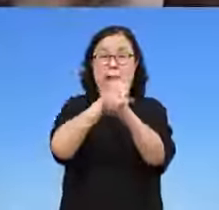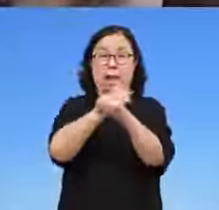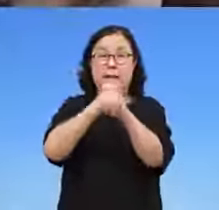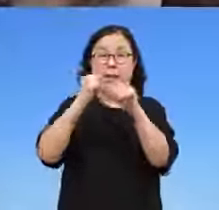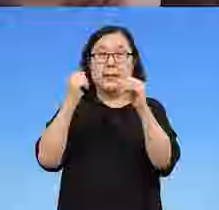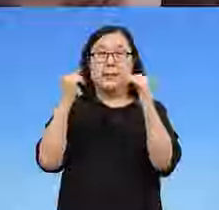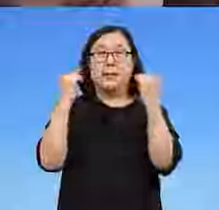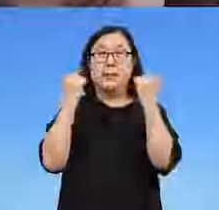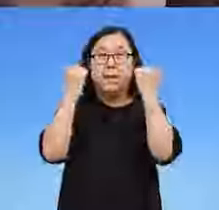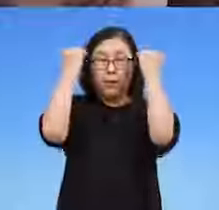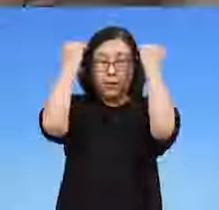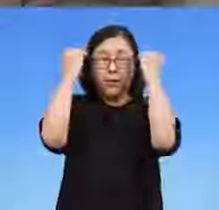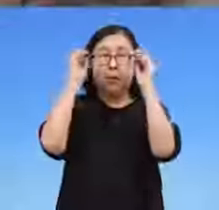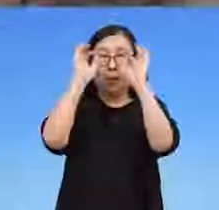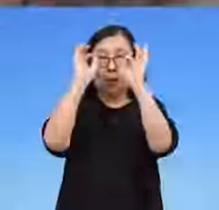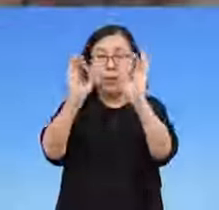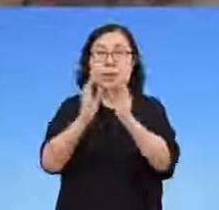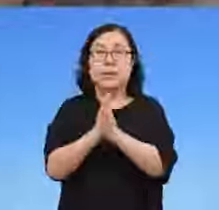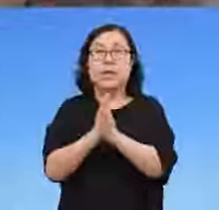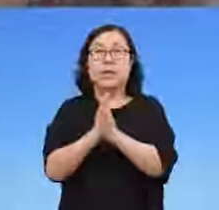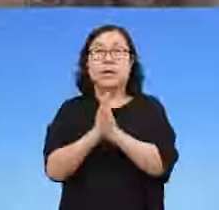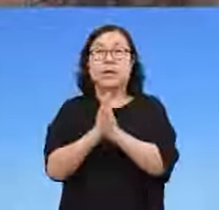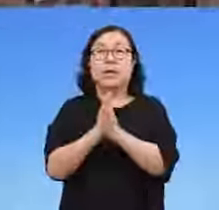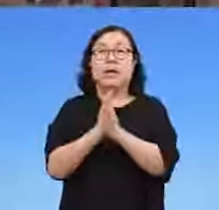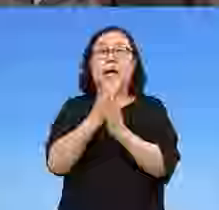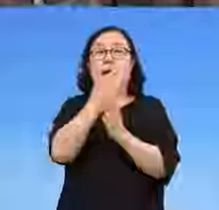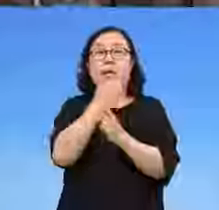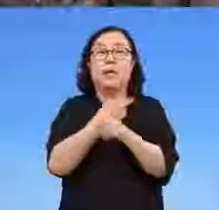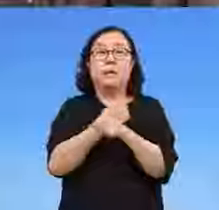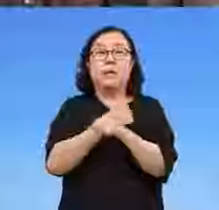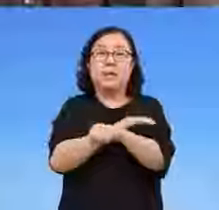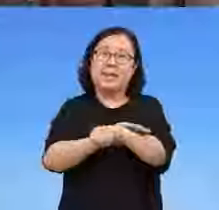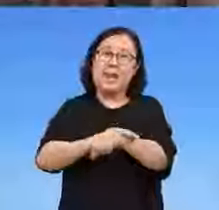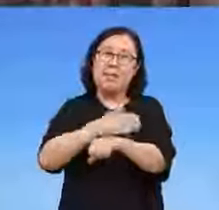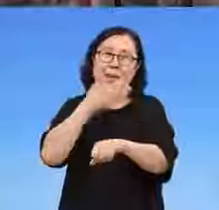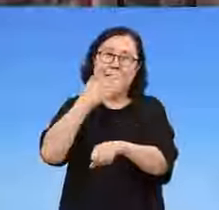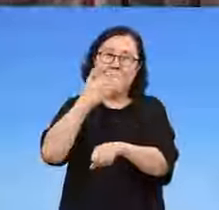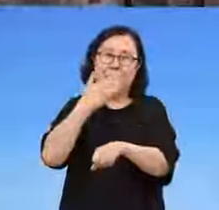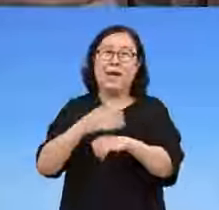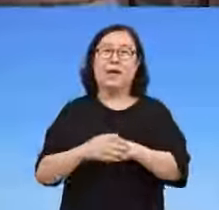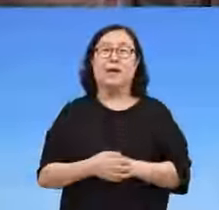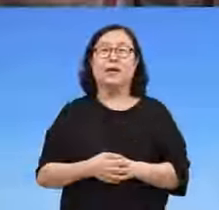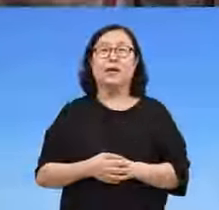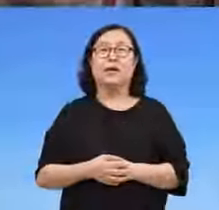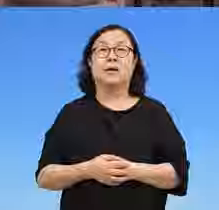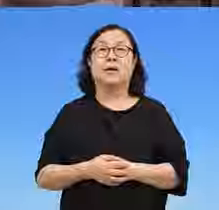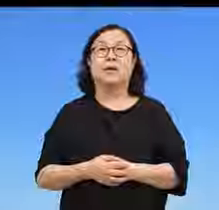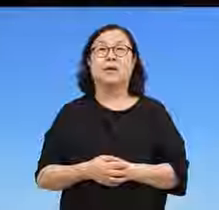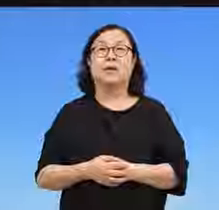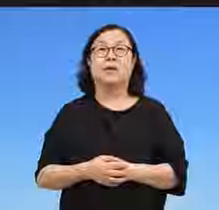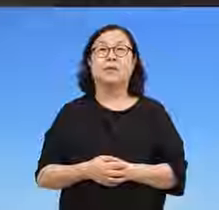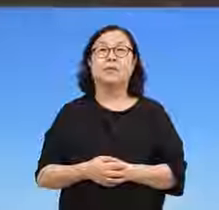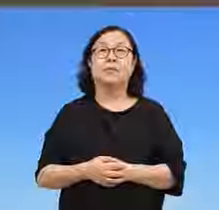좋아하시는 어르신을 보니 덩달아 행복이 채워지는 하루입니다. 잘 먹을게요.